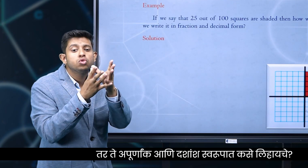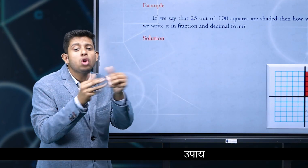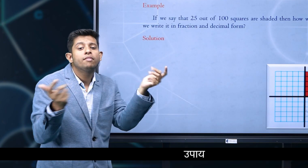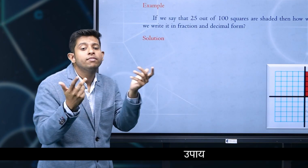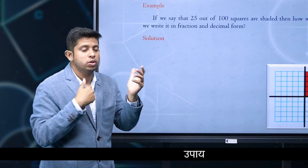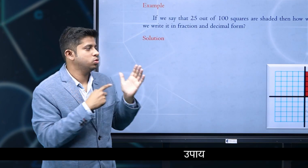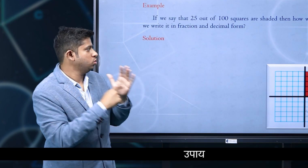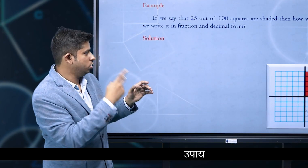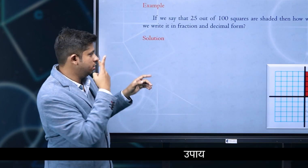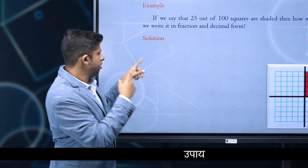उपाय: